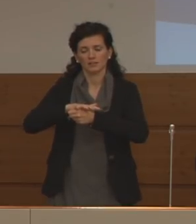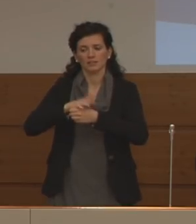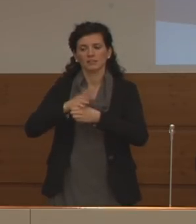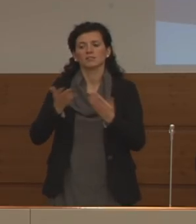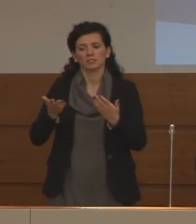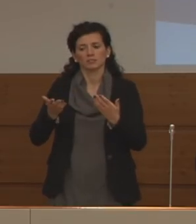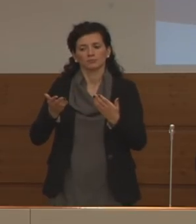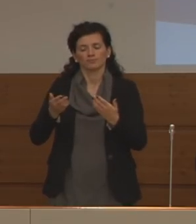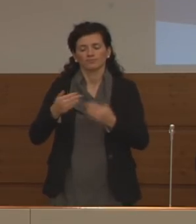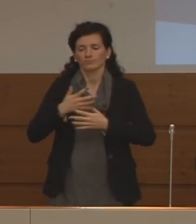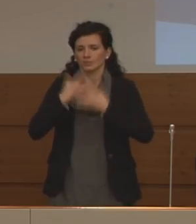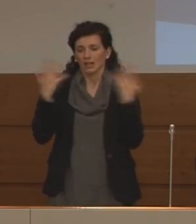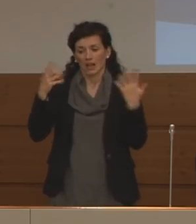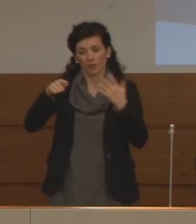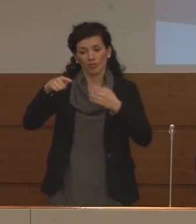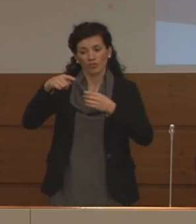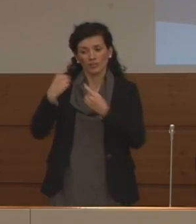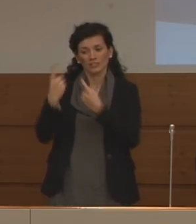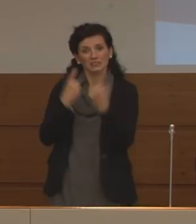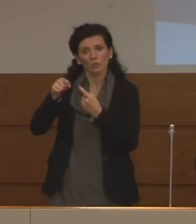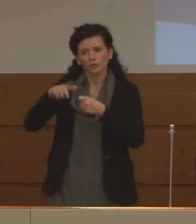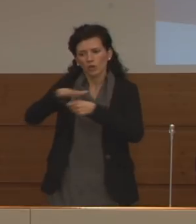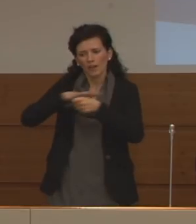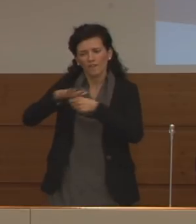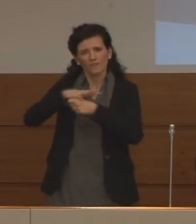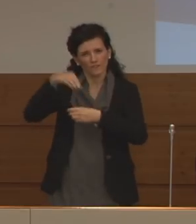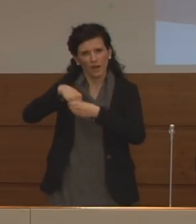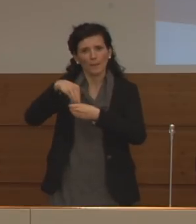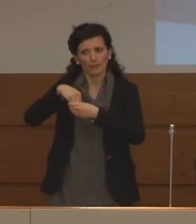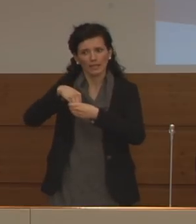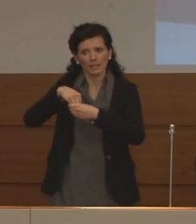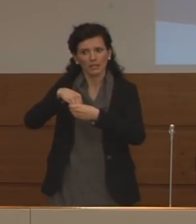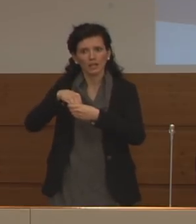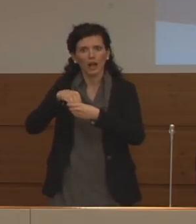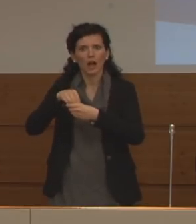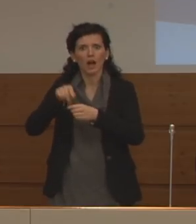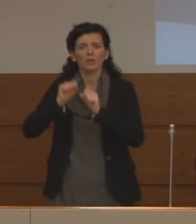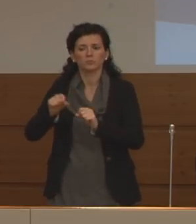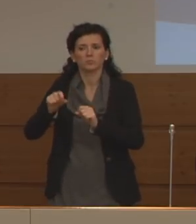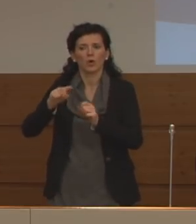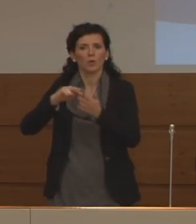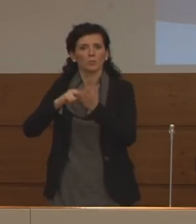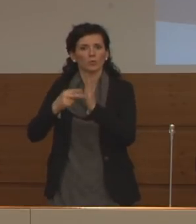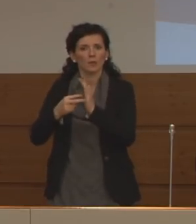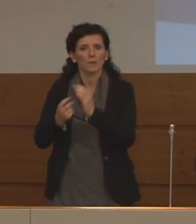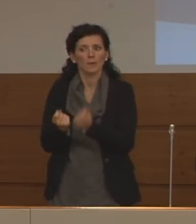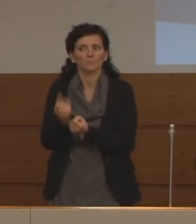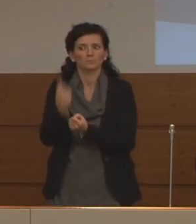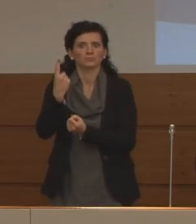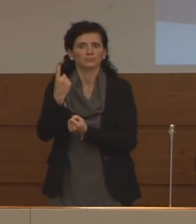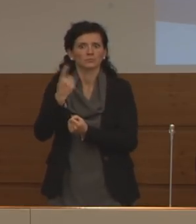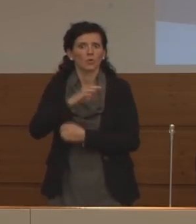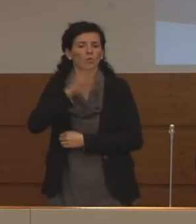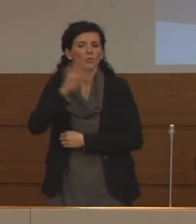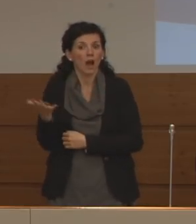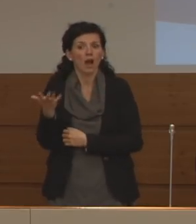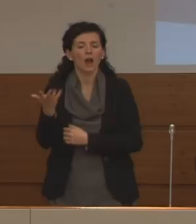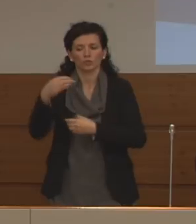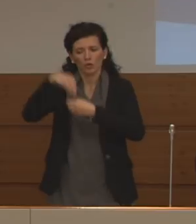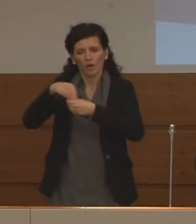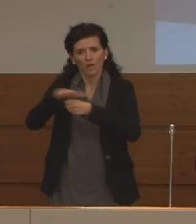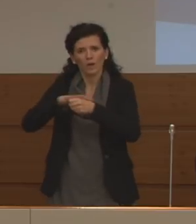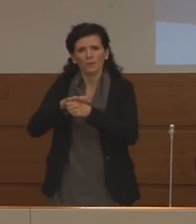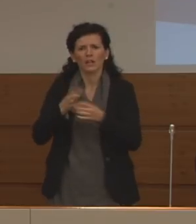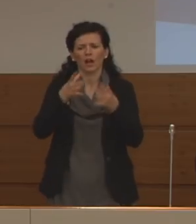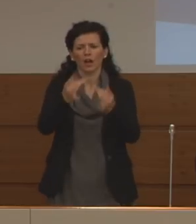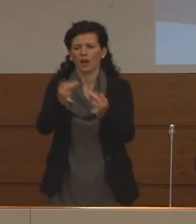motore su cui può andare a innestarsi una diffusione epidemiologica a del